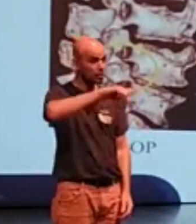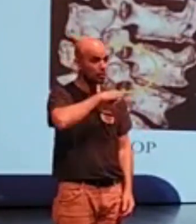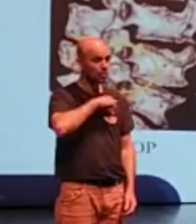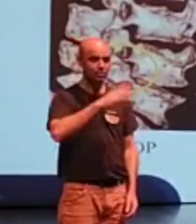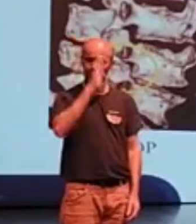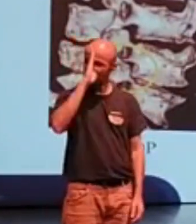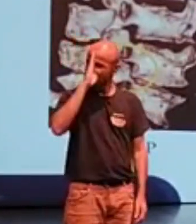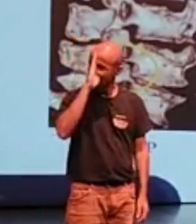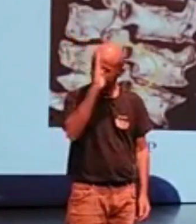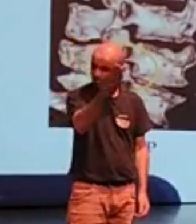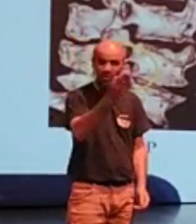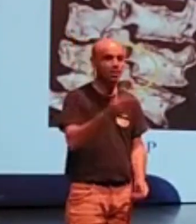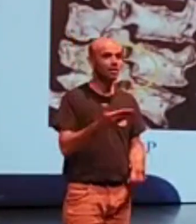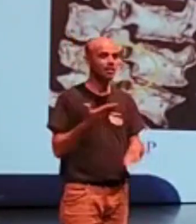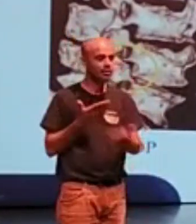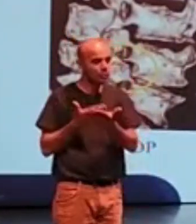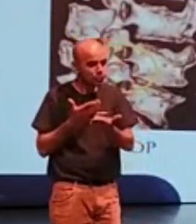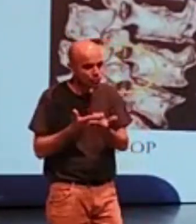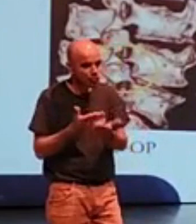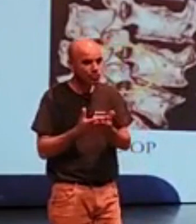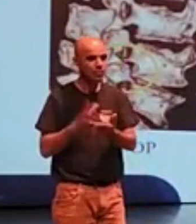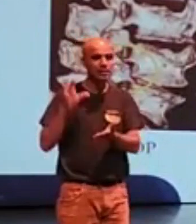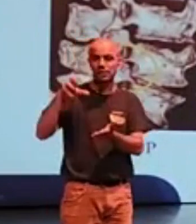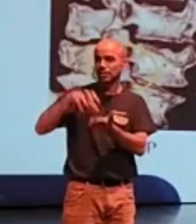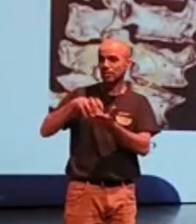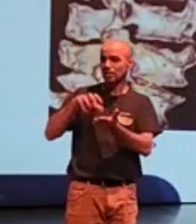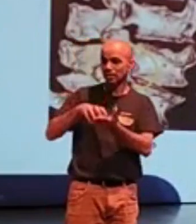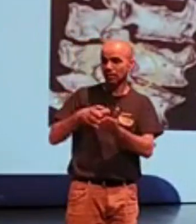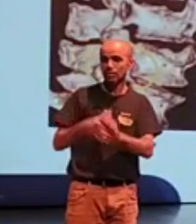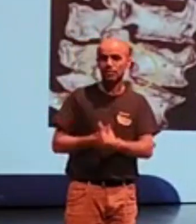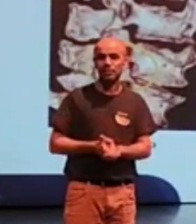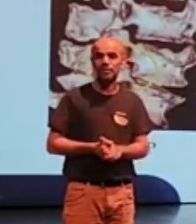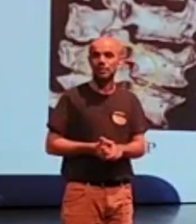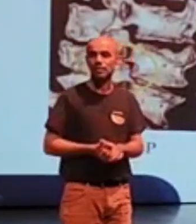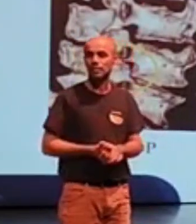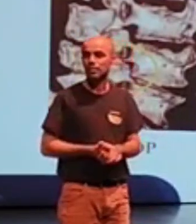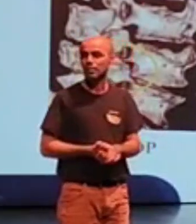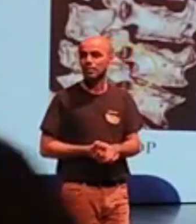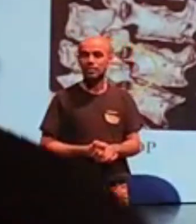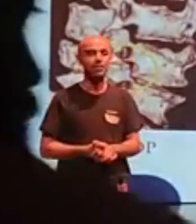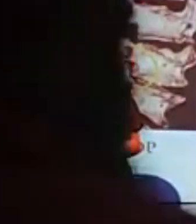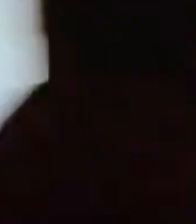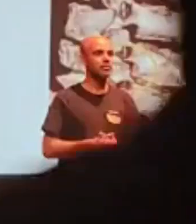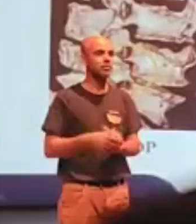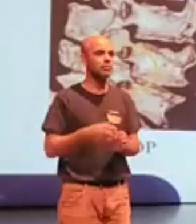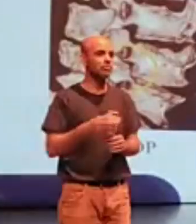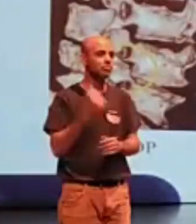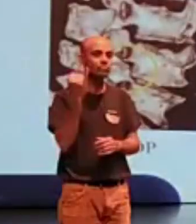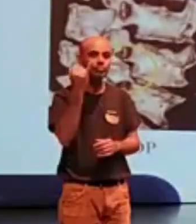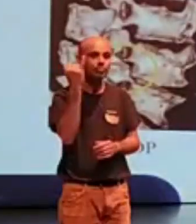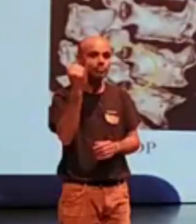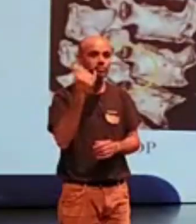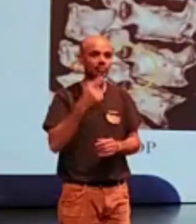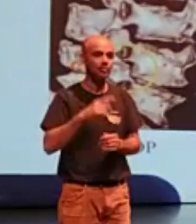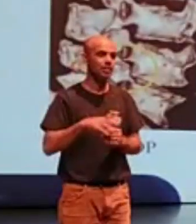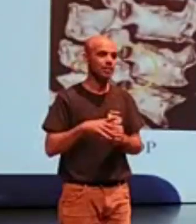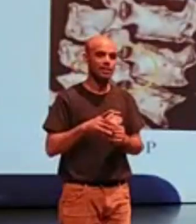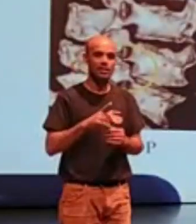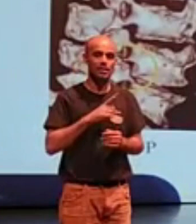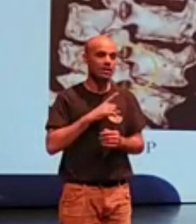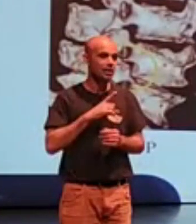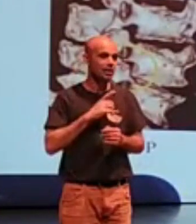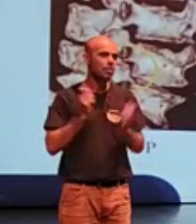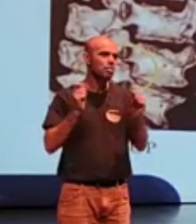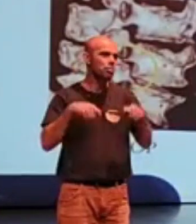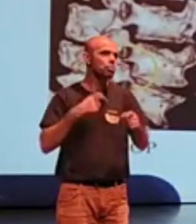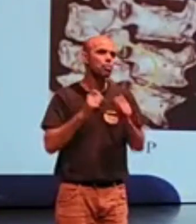isso que nós aprendemos nos centros de referência. Nós estamos ali para trazer o bem para a população. Como eu disse ontem, retomando mais uma vez, o que